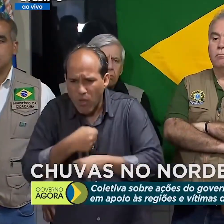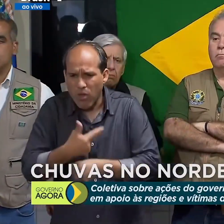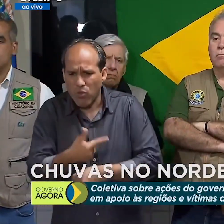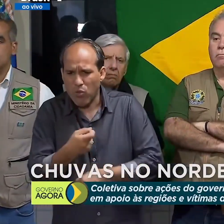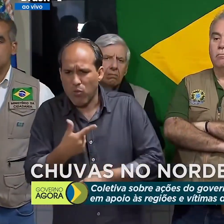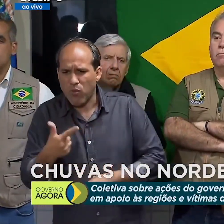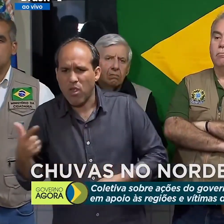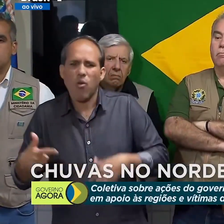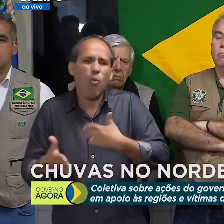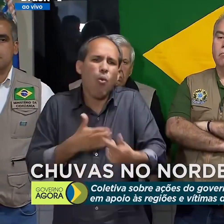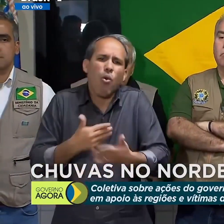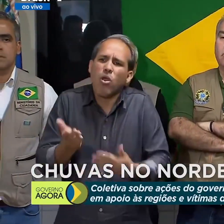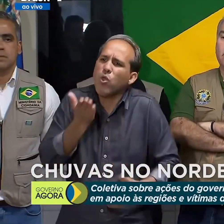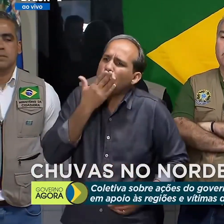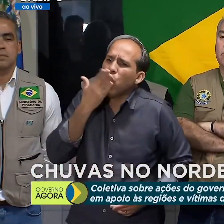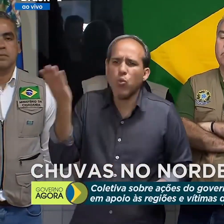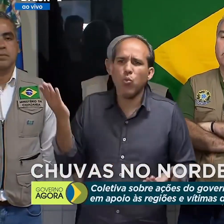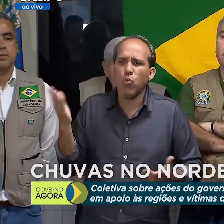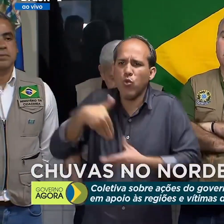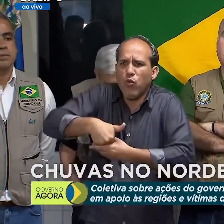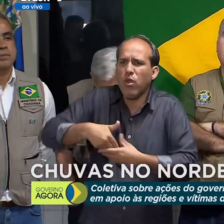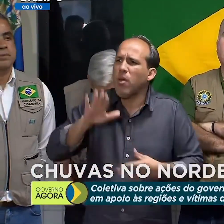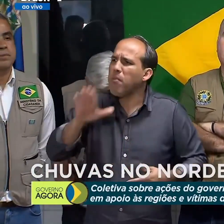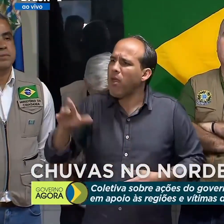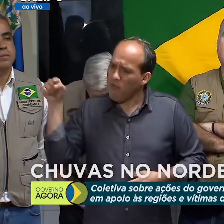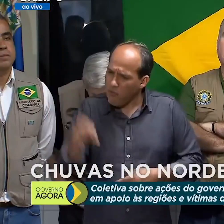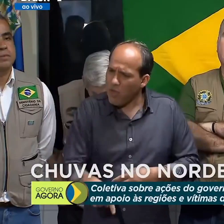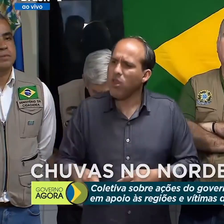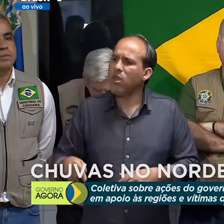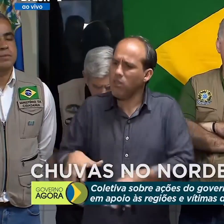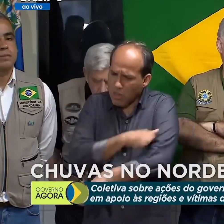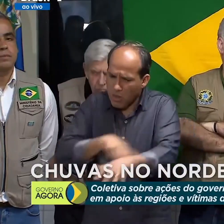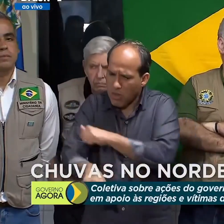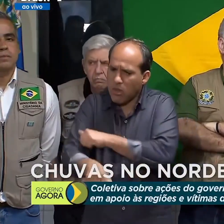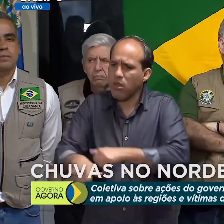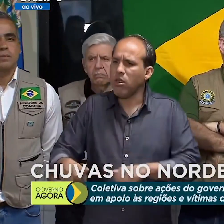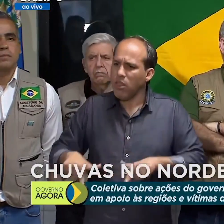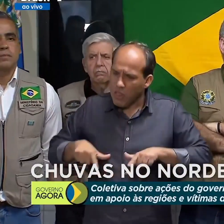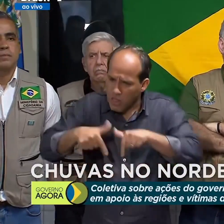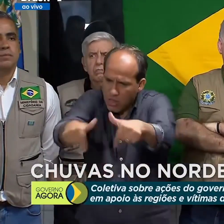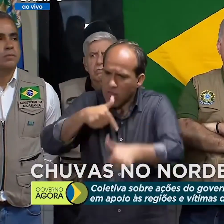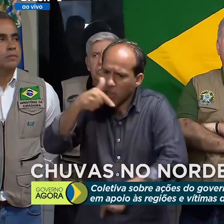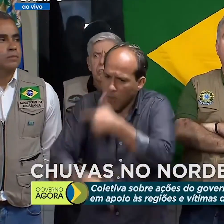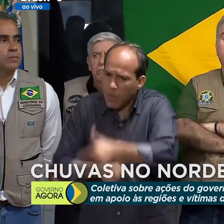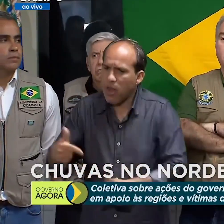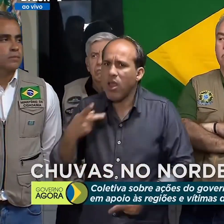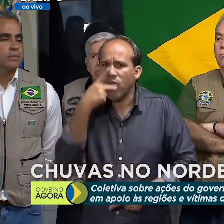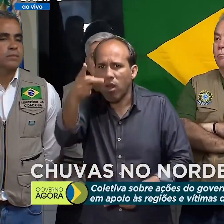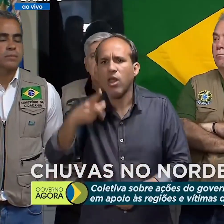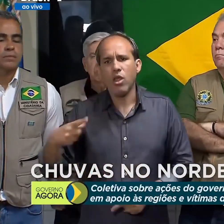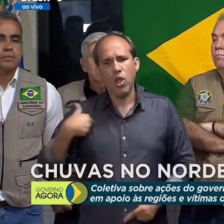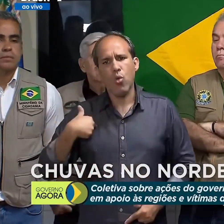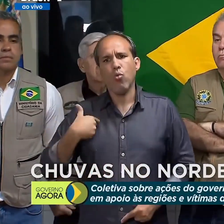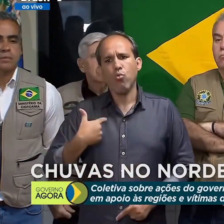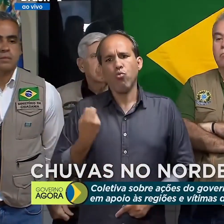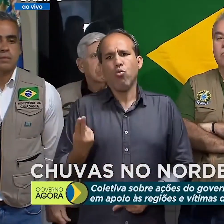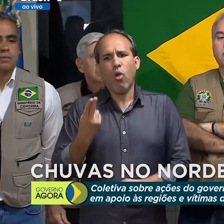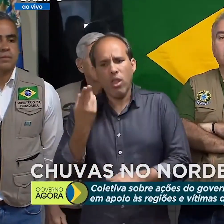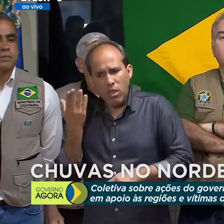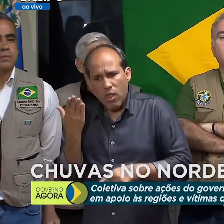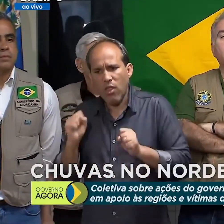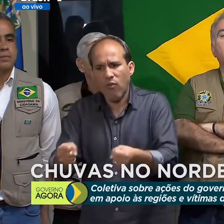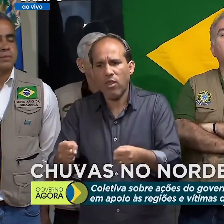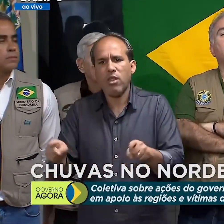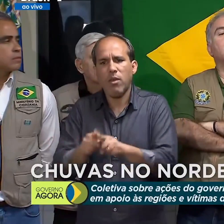é para você já com o cargo flor é vir atrás arregaçar as mangas e dizer que tá realmente enterrado e